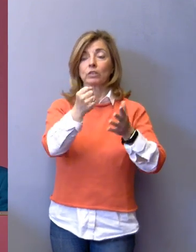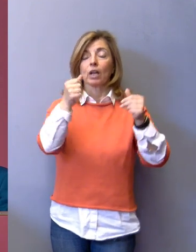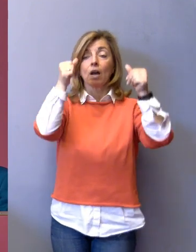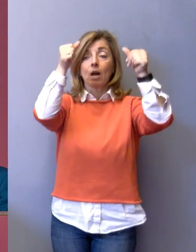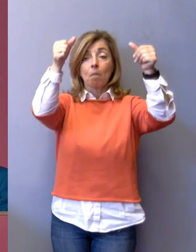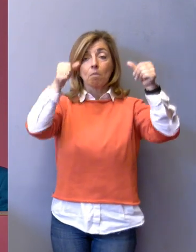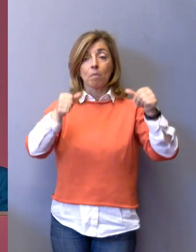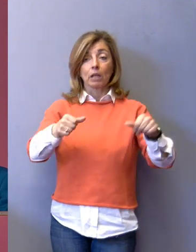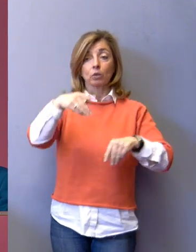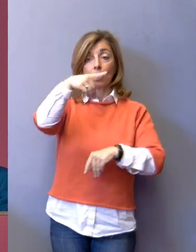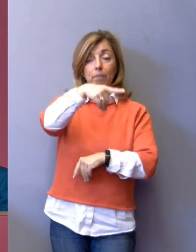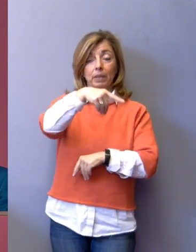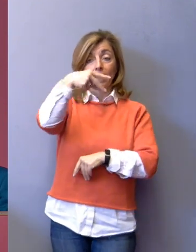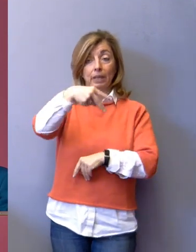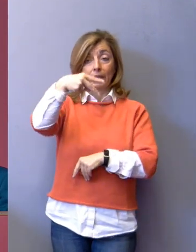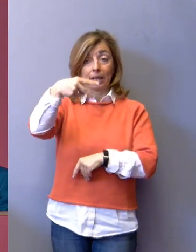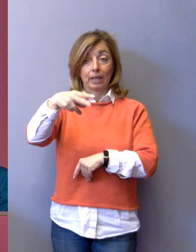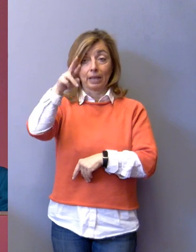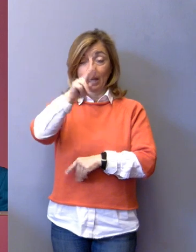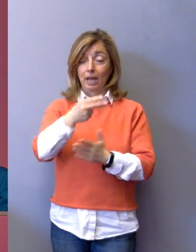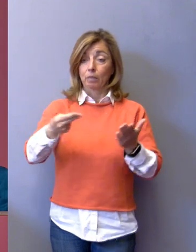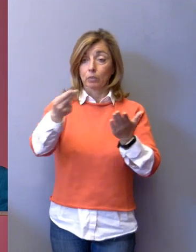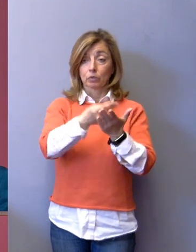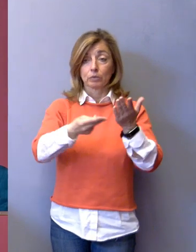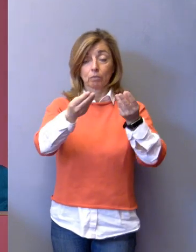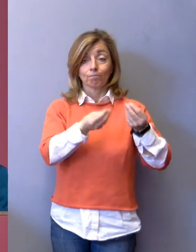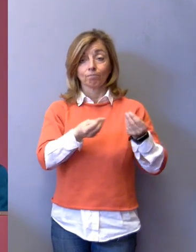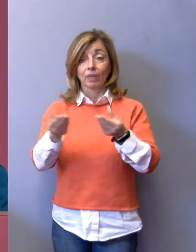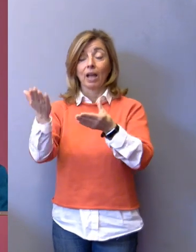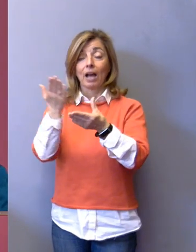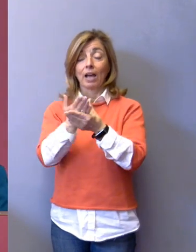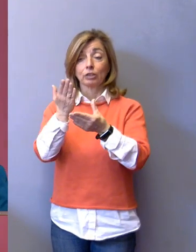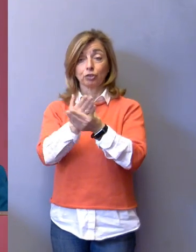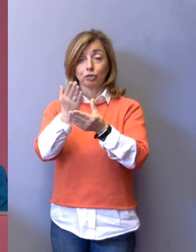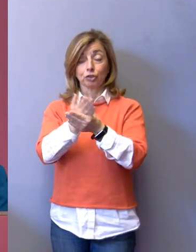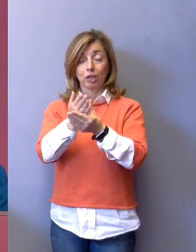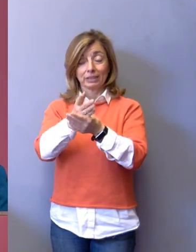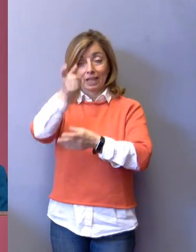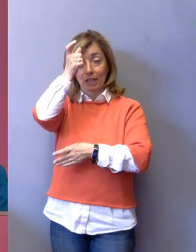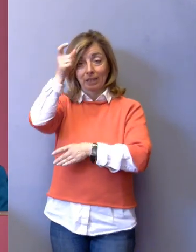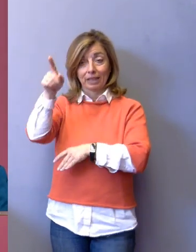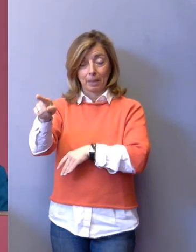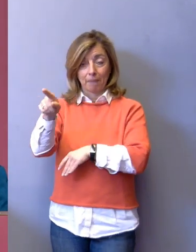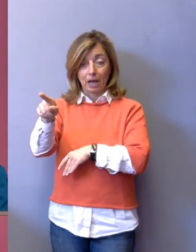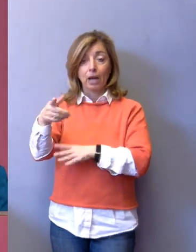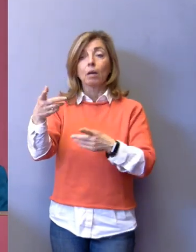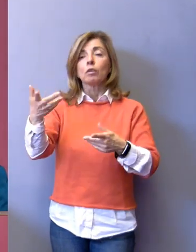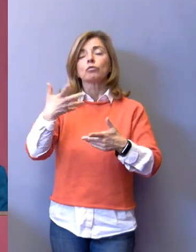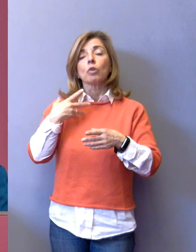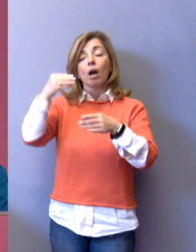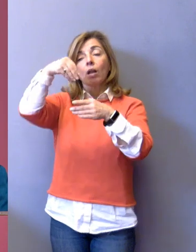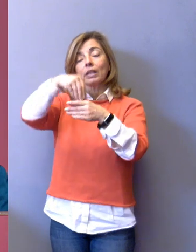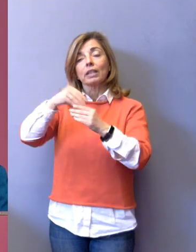la cui progettazione noi Abbiamo affidato all'agenzia Del Demanio perché l'Agenzia delle Magno si è dotata di una struttura di